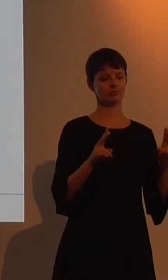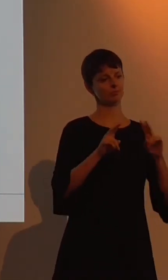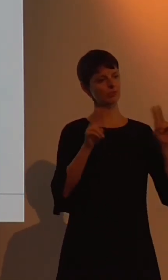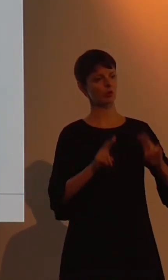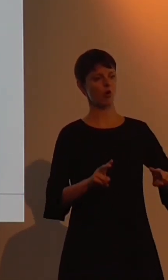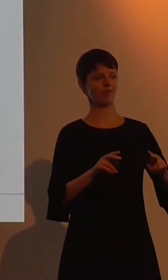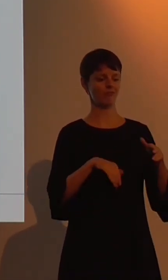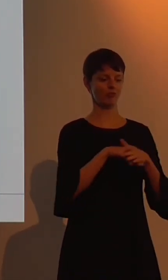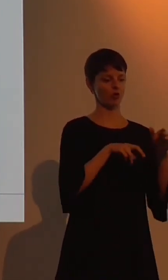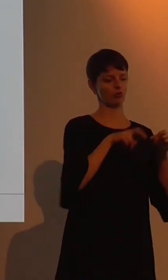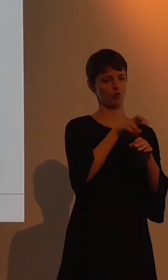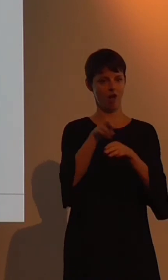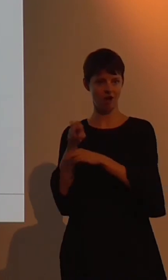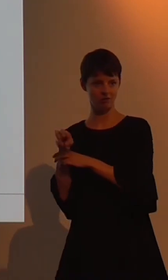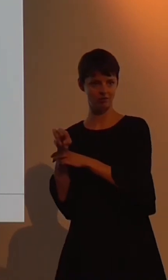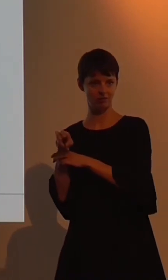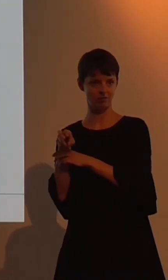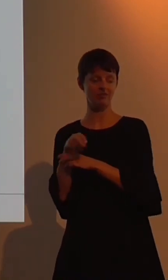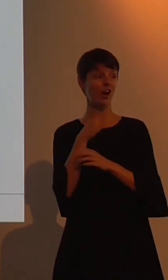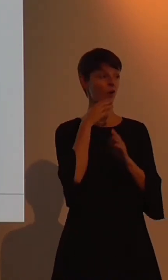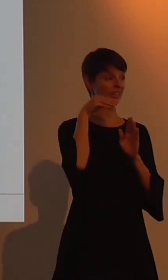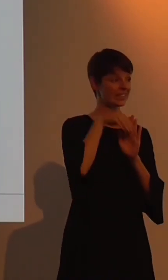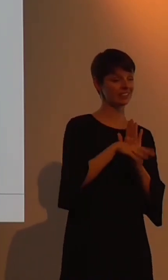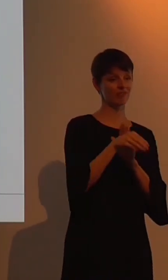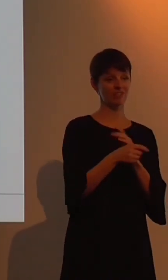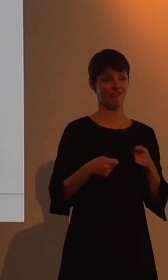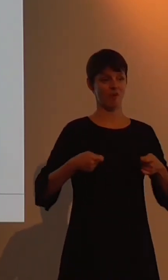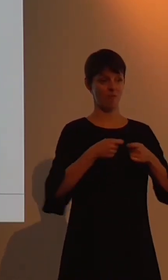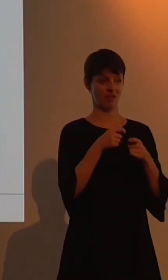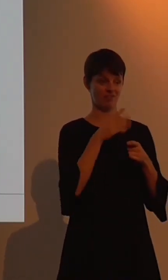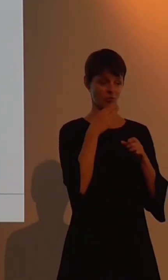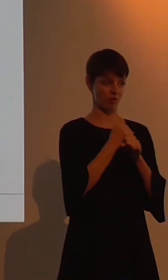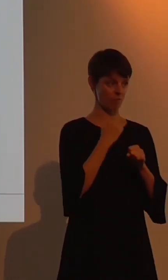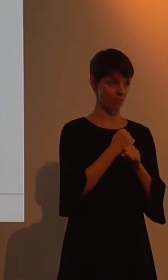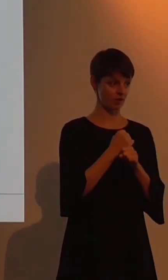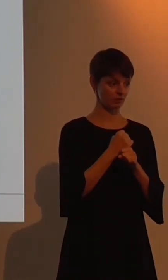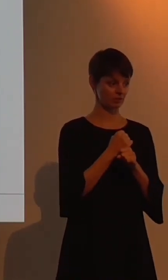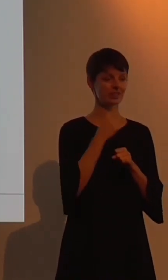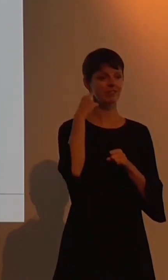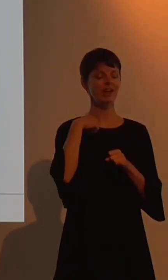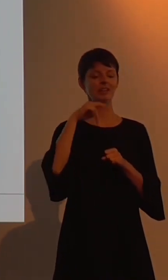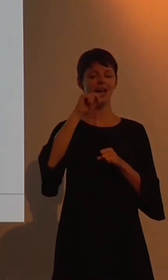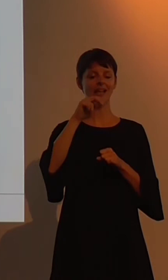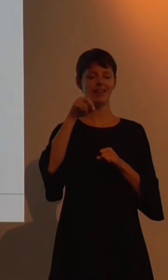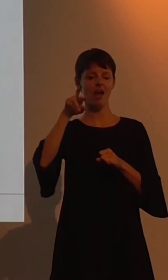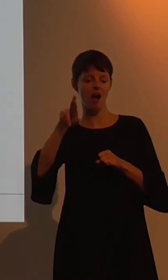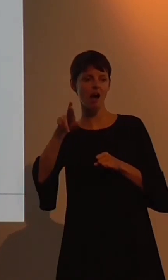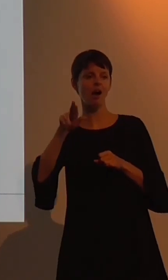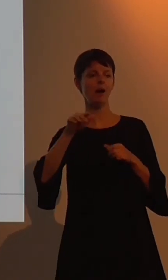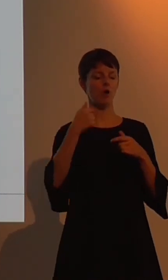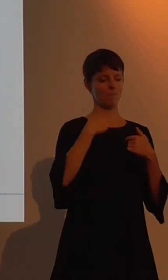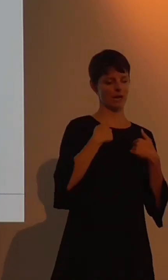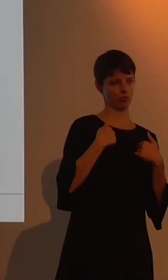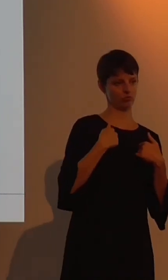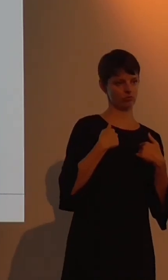der großen Herausforderungen für die Fernsehsender. Das ist erheblich teurer und ist doppelt so teuer wie die Untertitelung eines fertigen